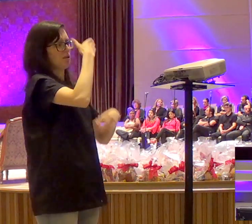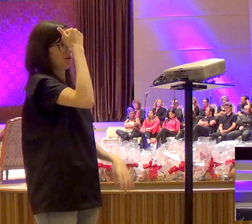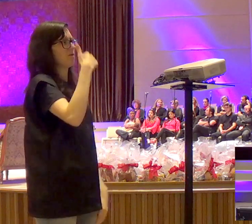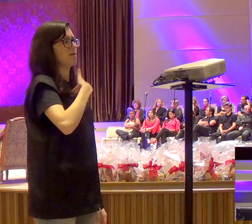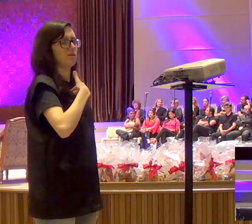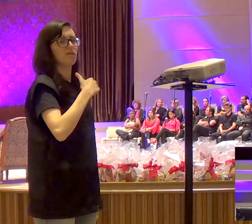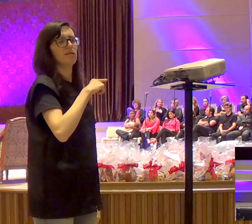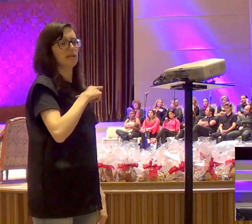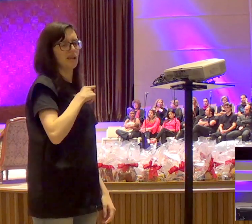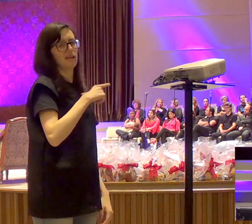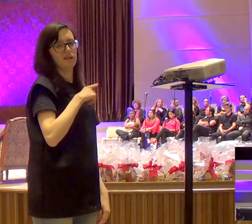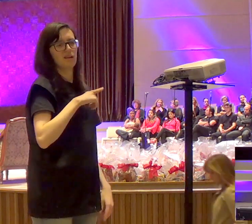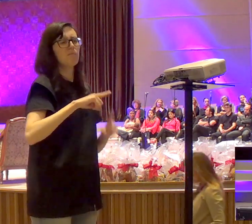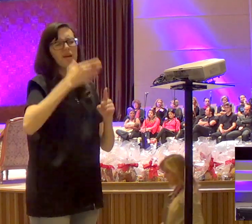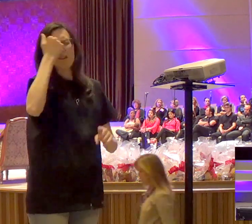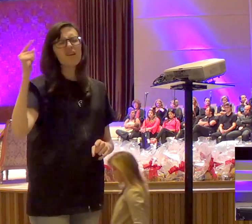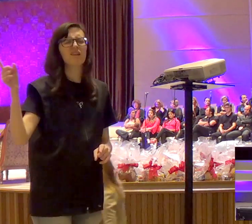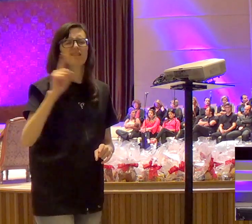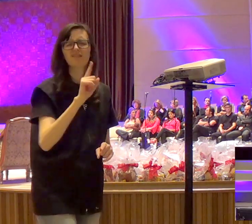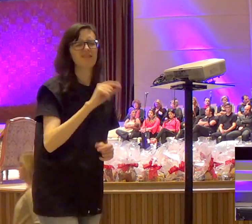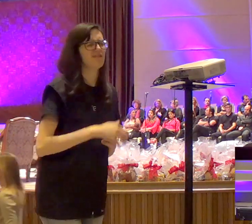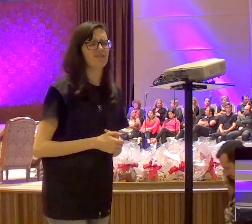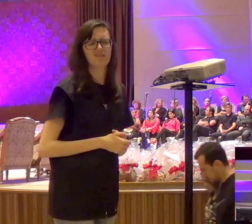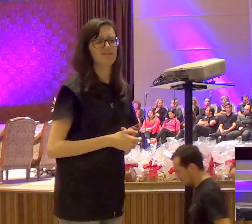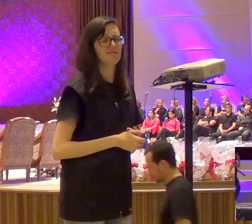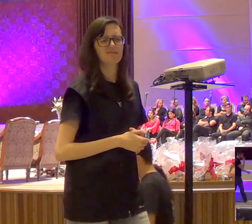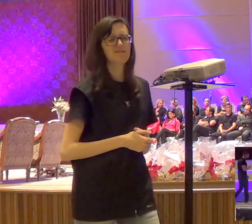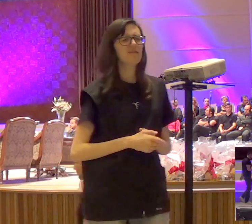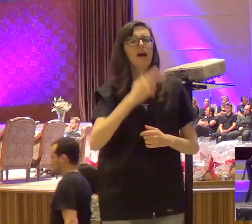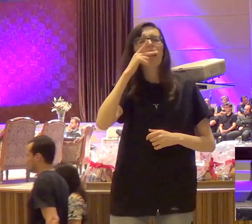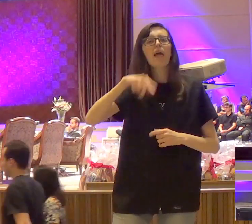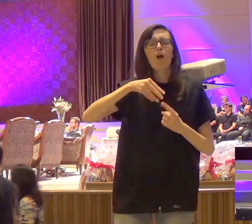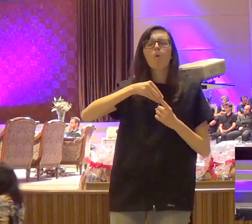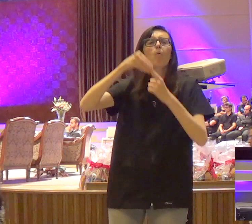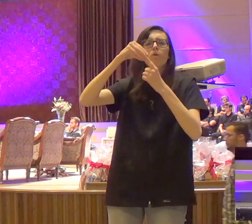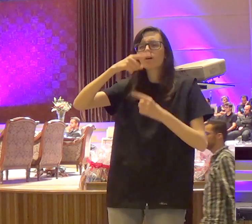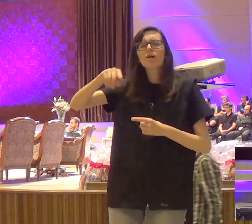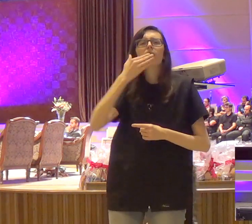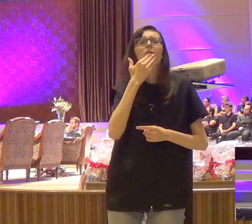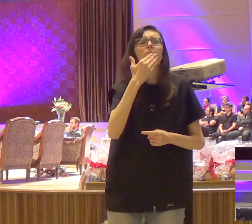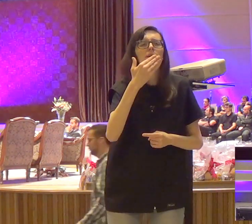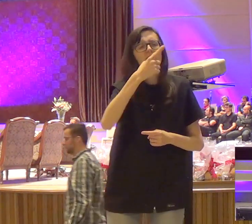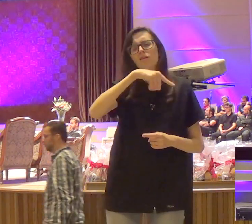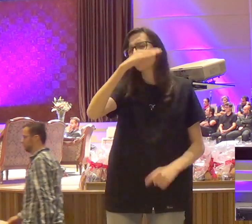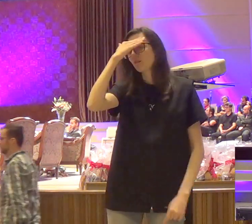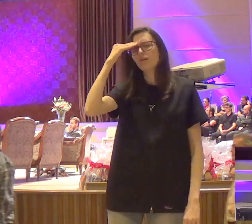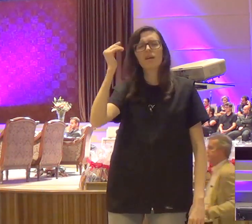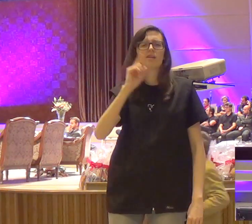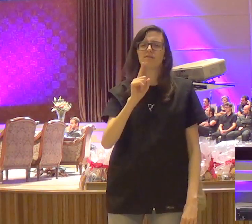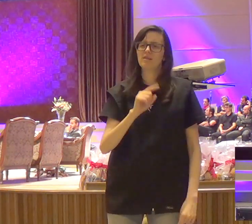was, please do not forget me. Que a única, o único pedido é que a gente não esqueça